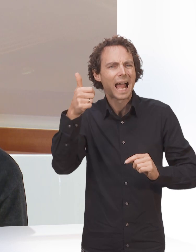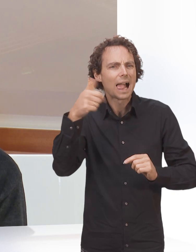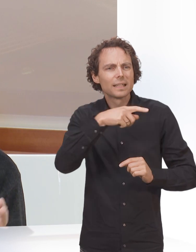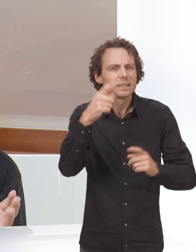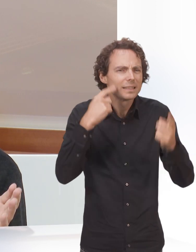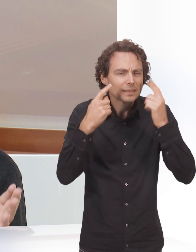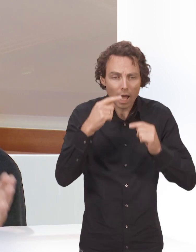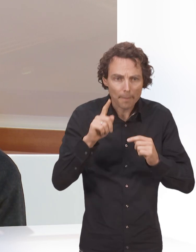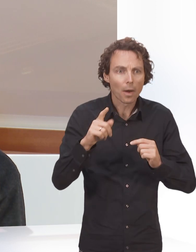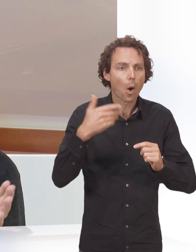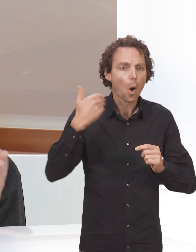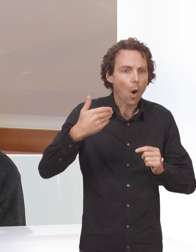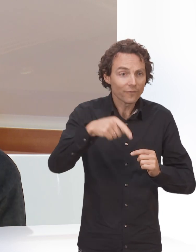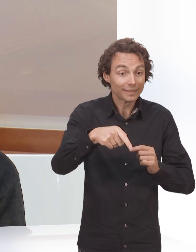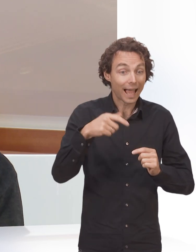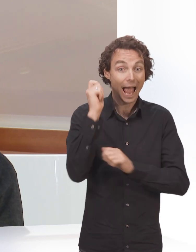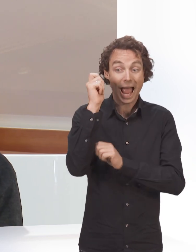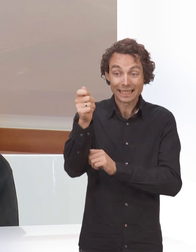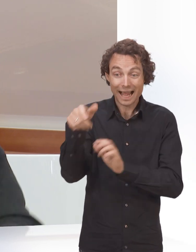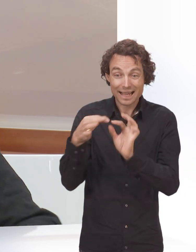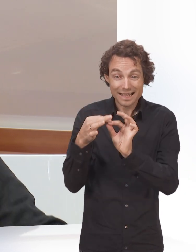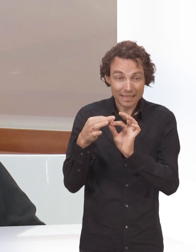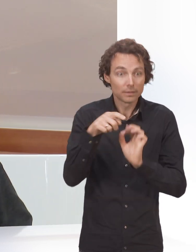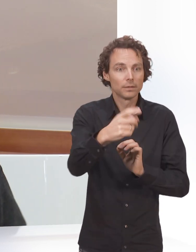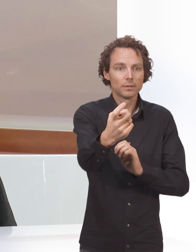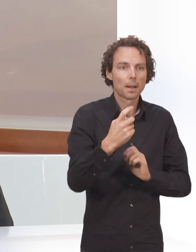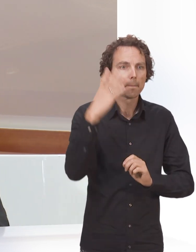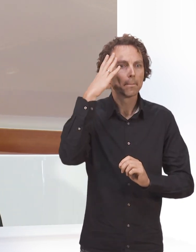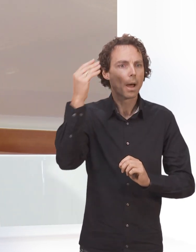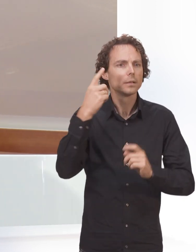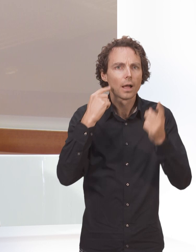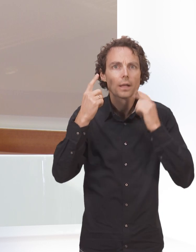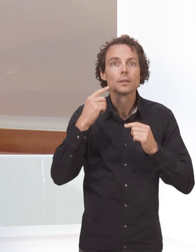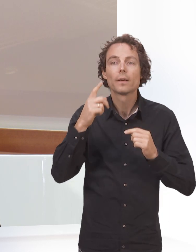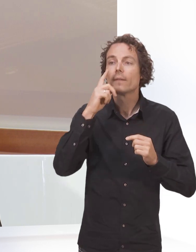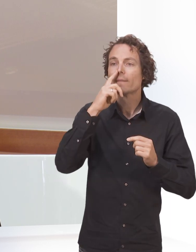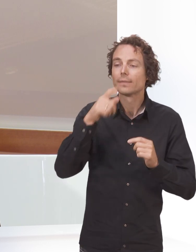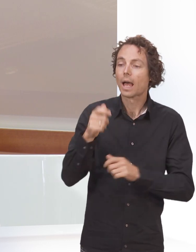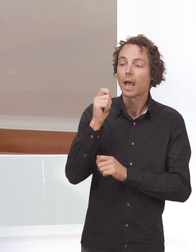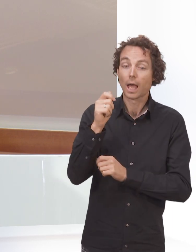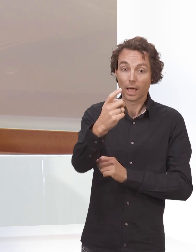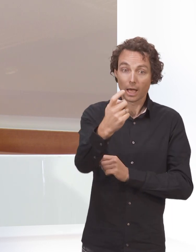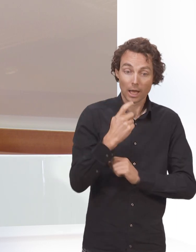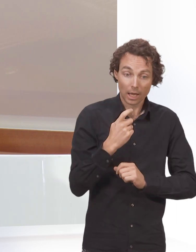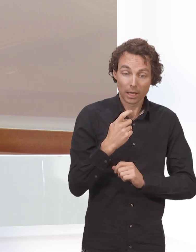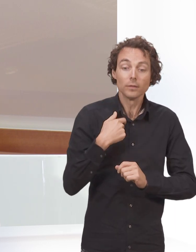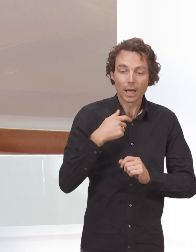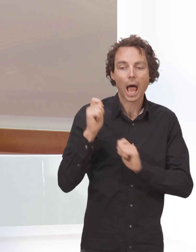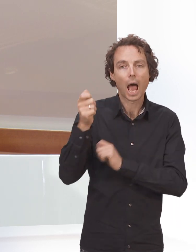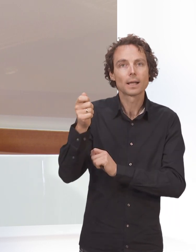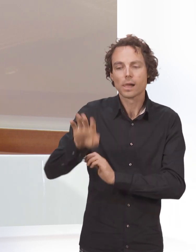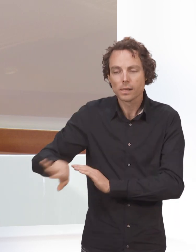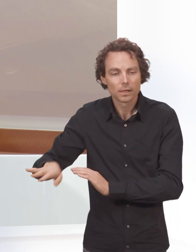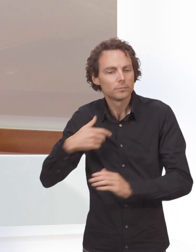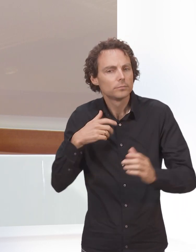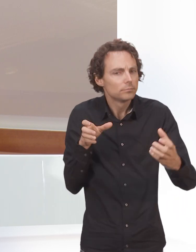schon öfters mal Männer gehabt, die geheult haben. Ich lege dann die Angel weg, sodass kein anderer mehr dazukommt, dann wir nur zu zweit reden.